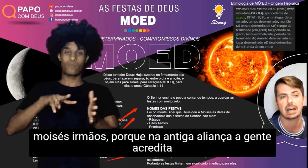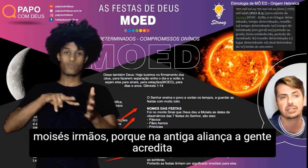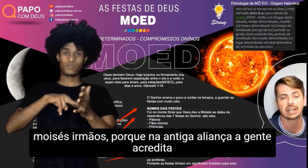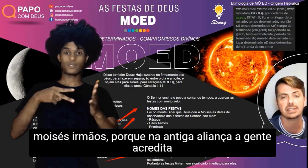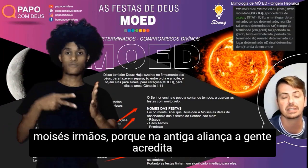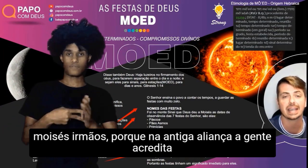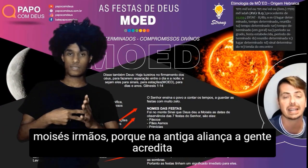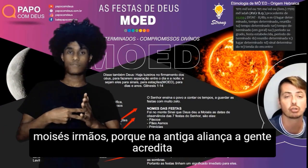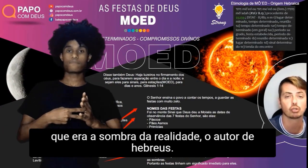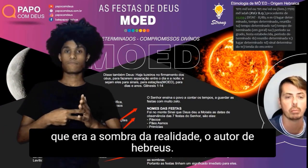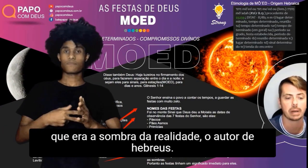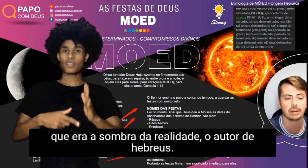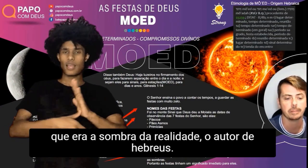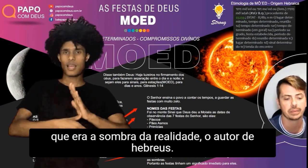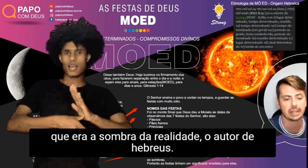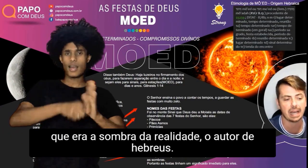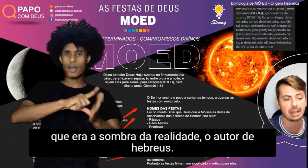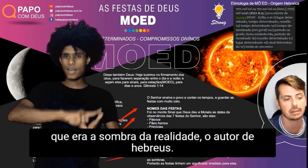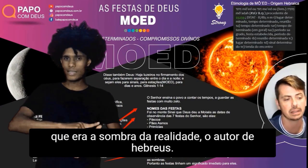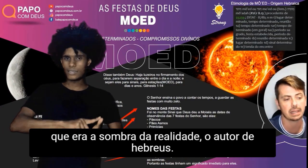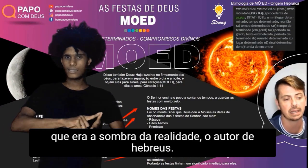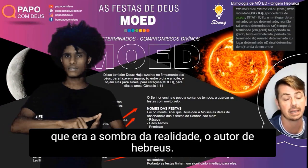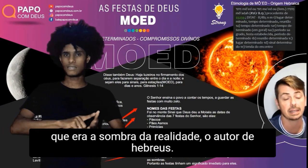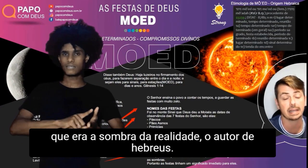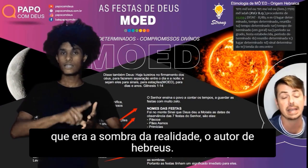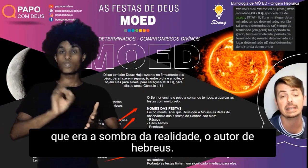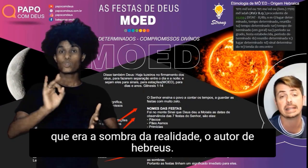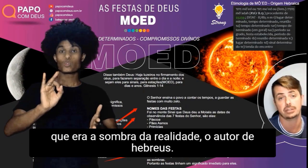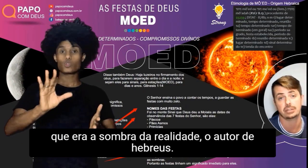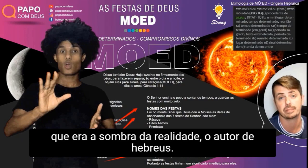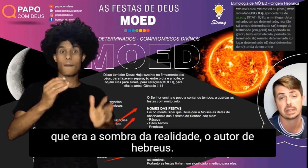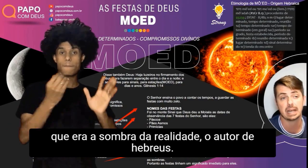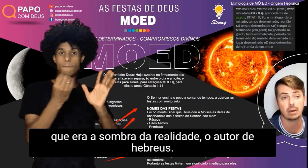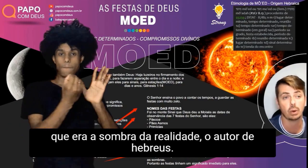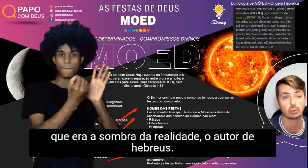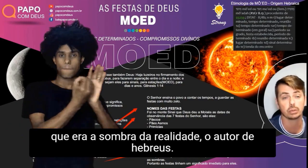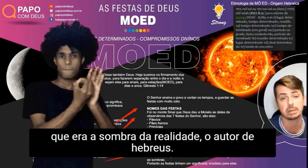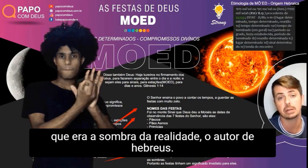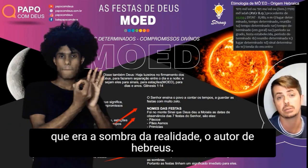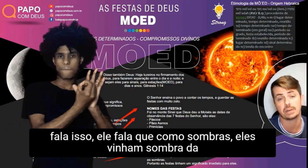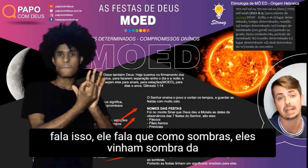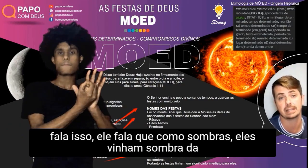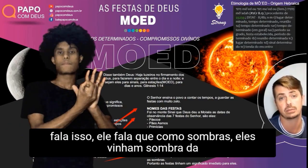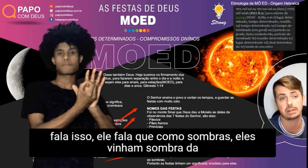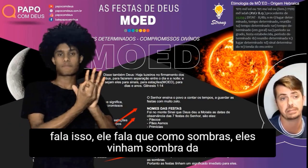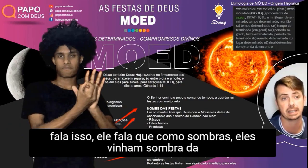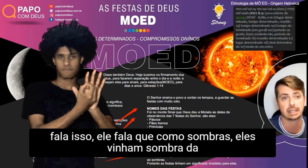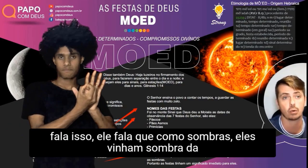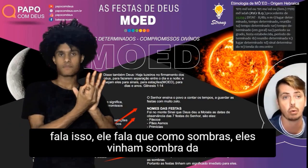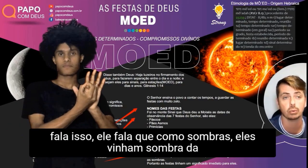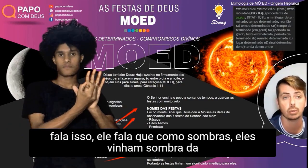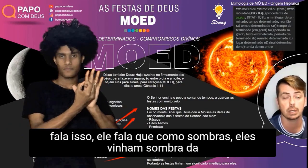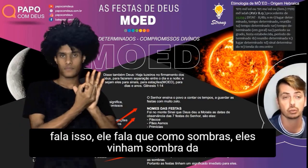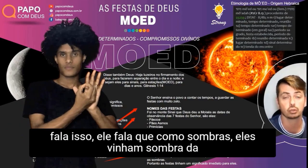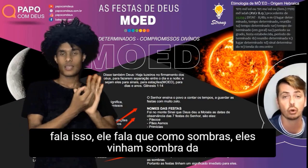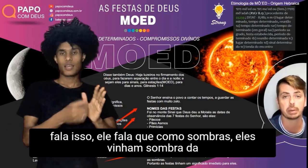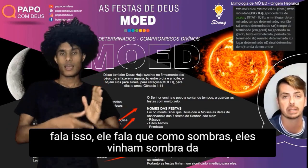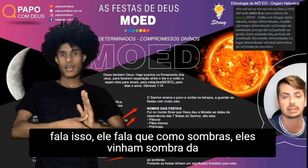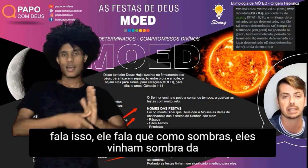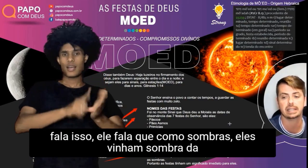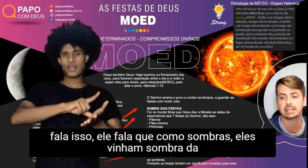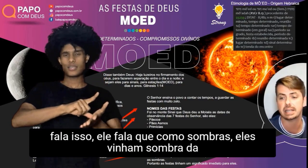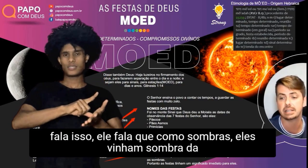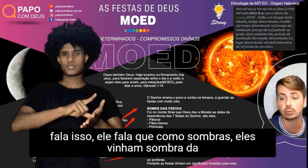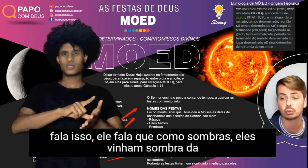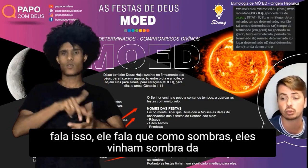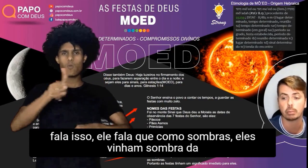Aliança a gente acredita que era sombra da realidade. Lá o autor de Hebreus fala isso, ele fala que como